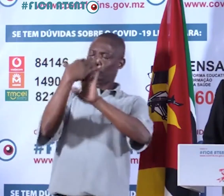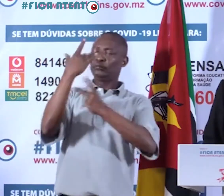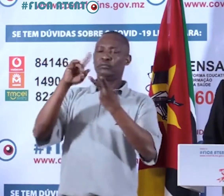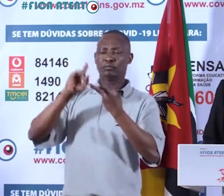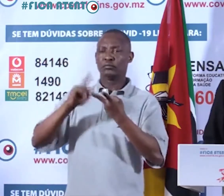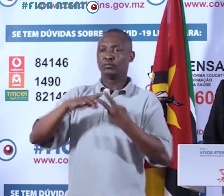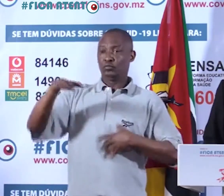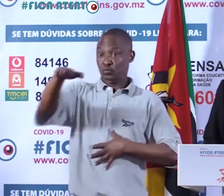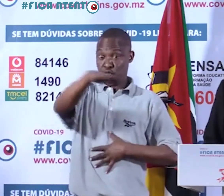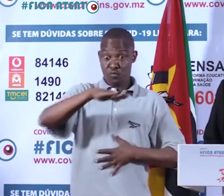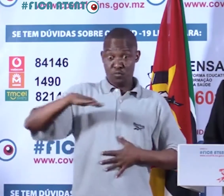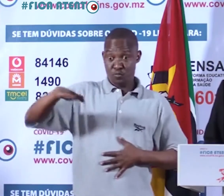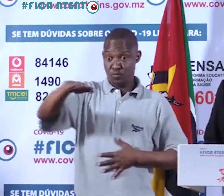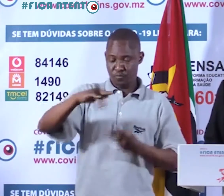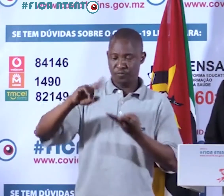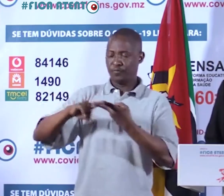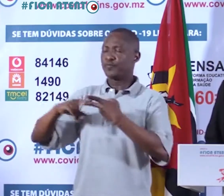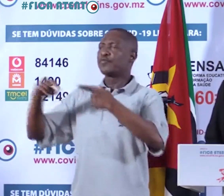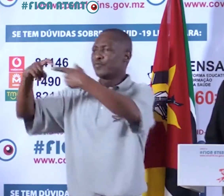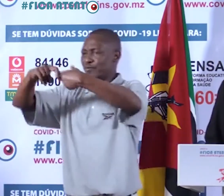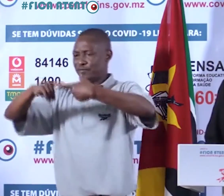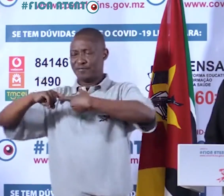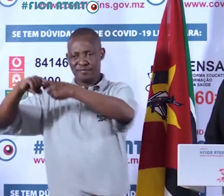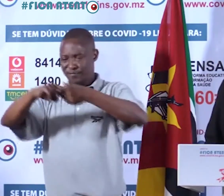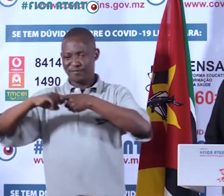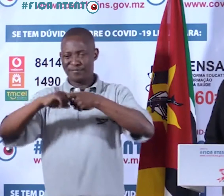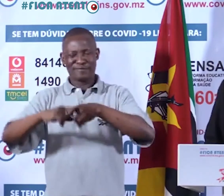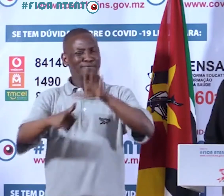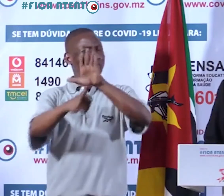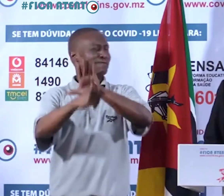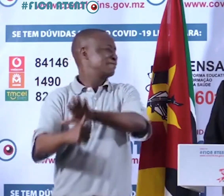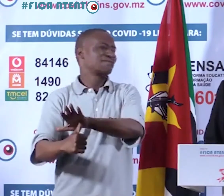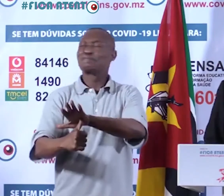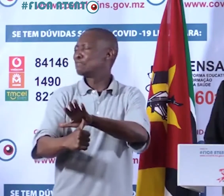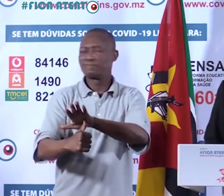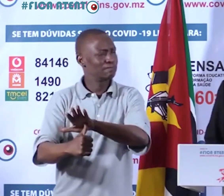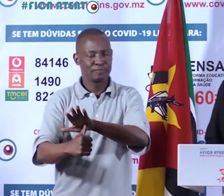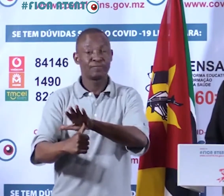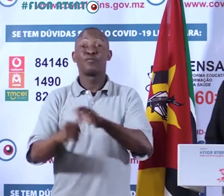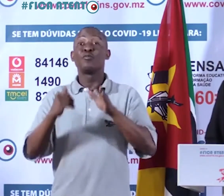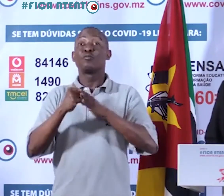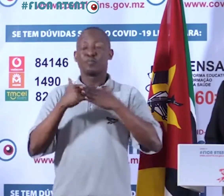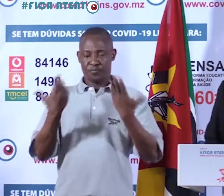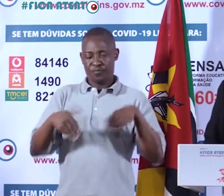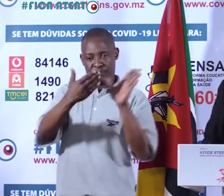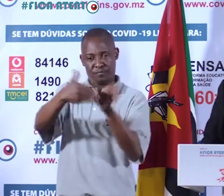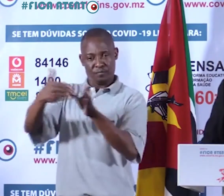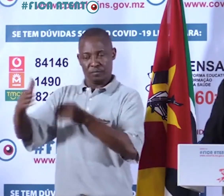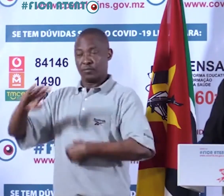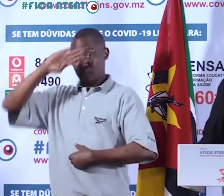o estigma, que é extremamente preocupante. À medida que vai aumentando o número de casos no nosso